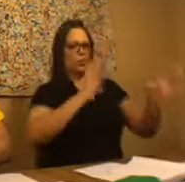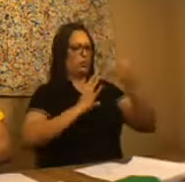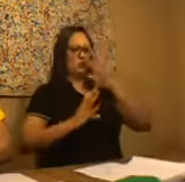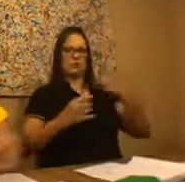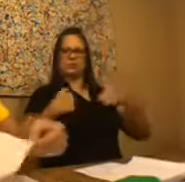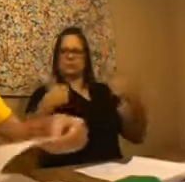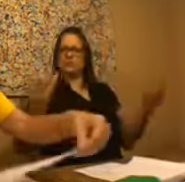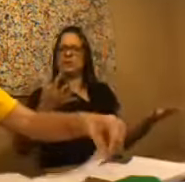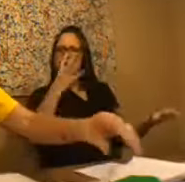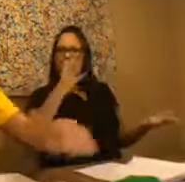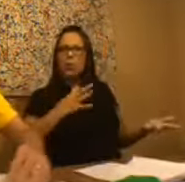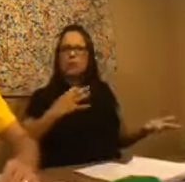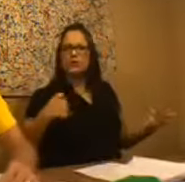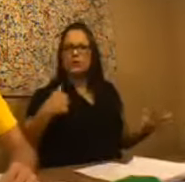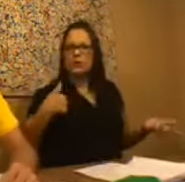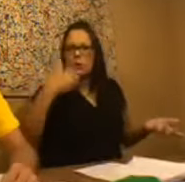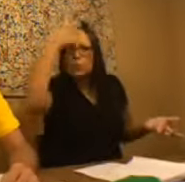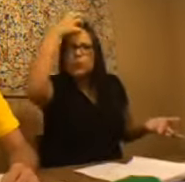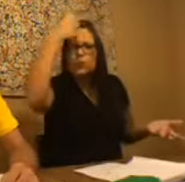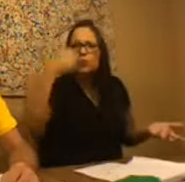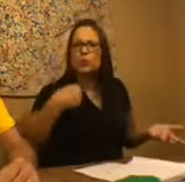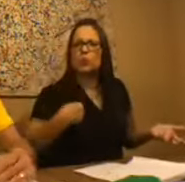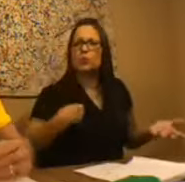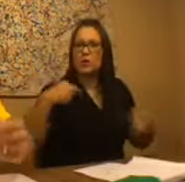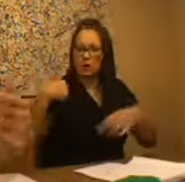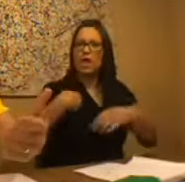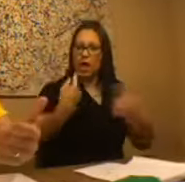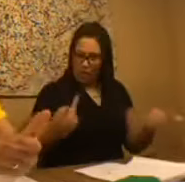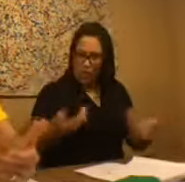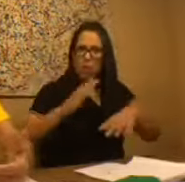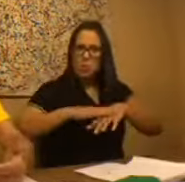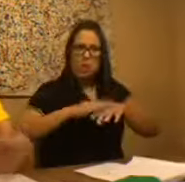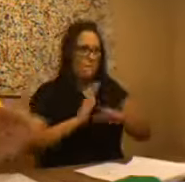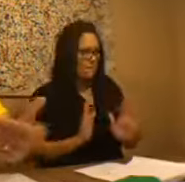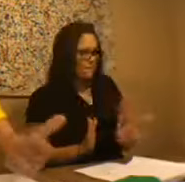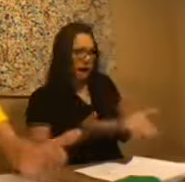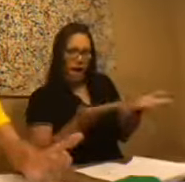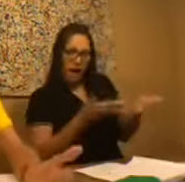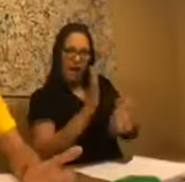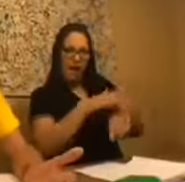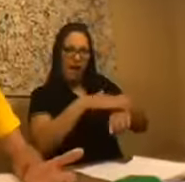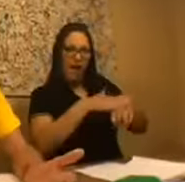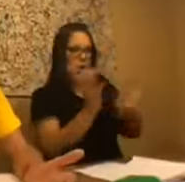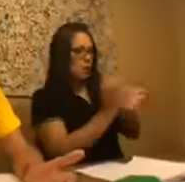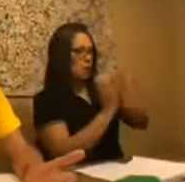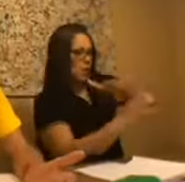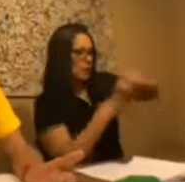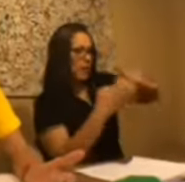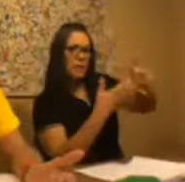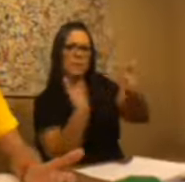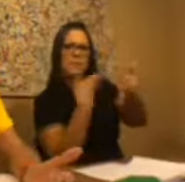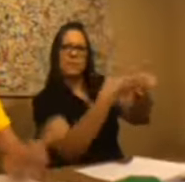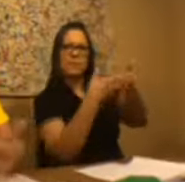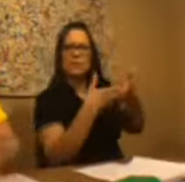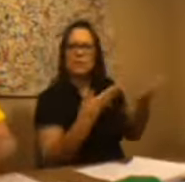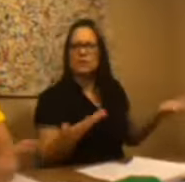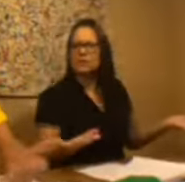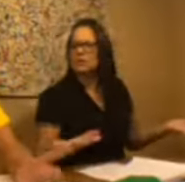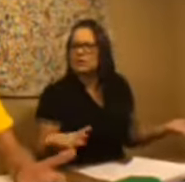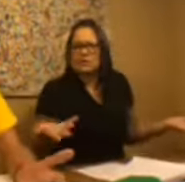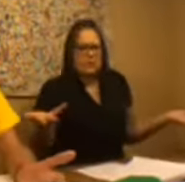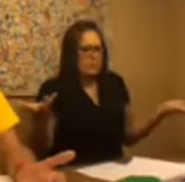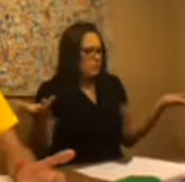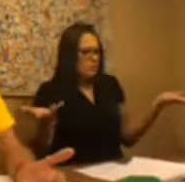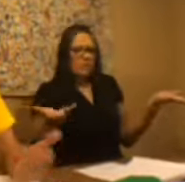de estar fomentando isso junto a empresários nós não